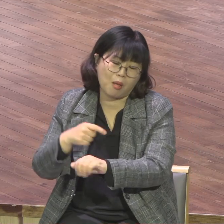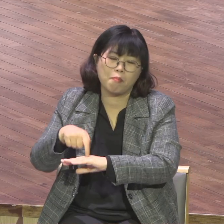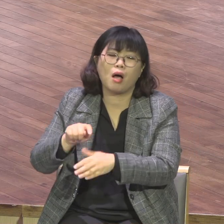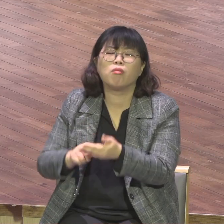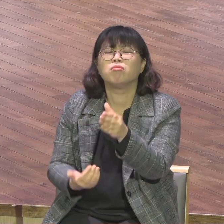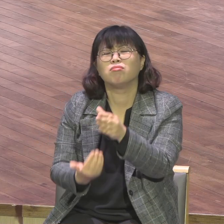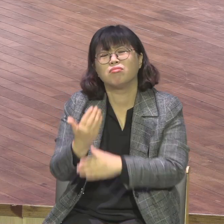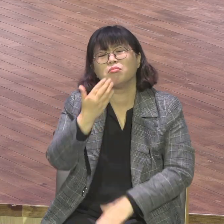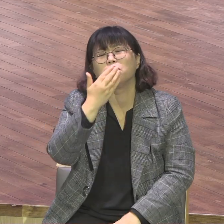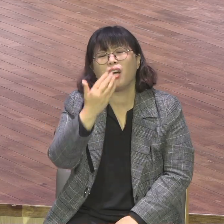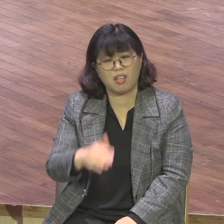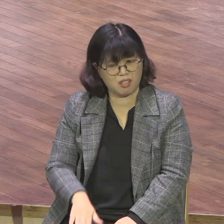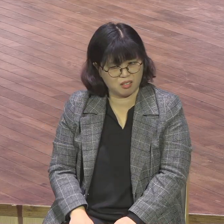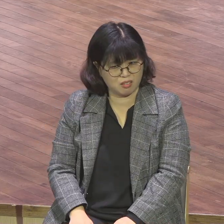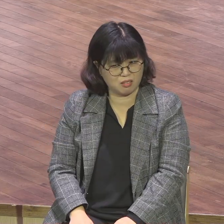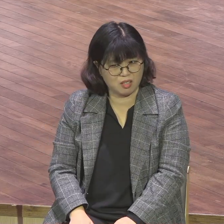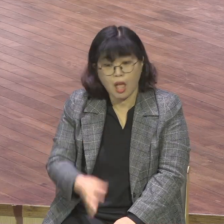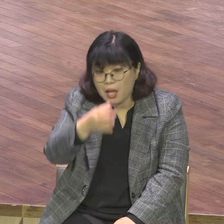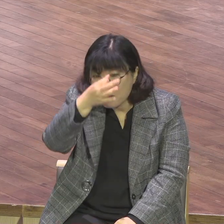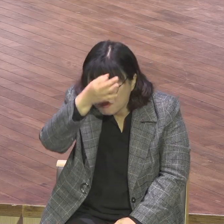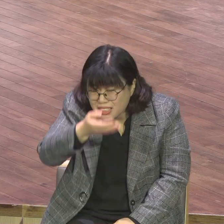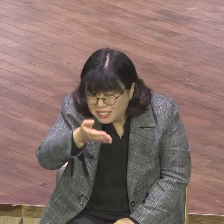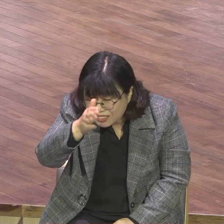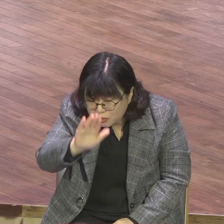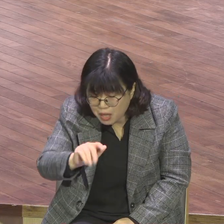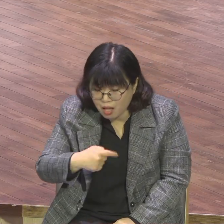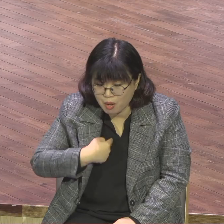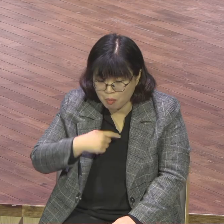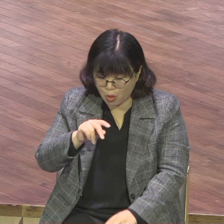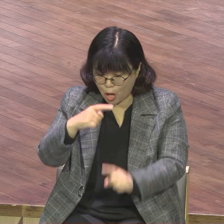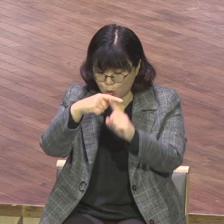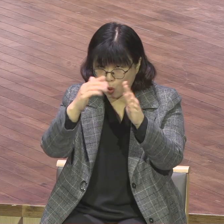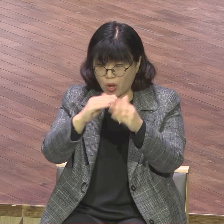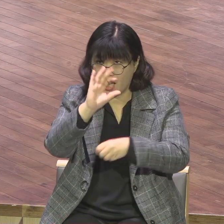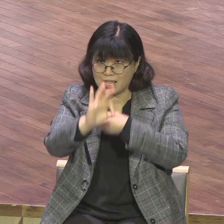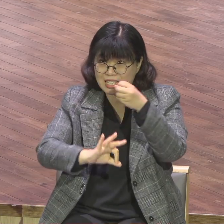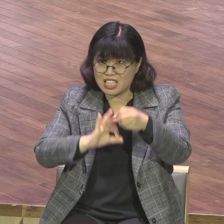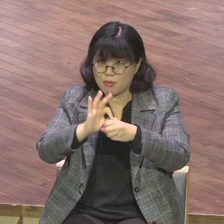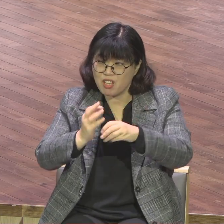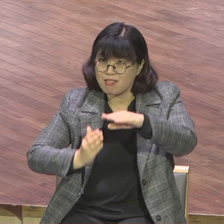그 회개해야 돼요. 10년 동안 감동받은 게 하나도 없다는 얘기예요.